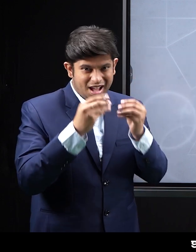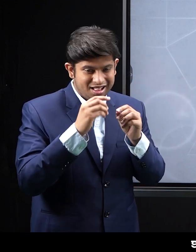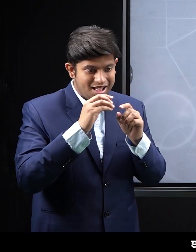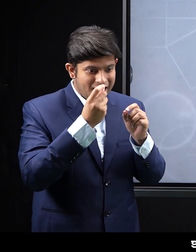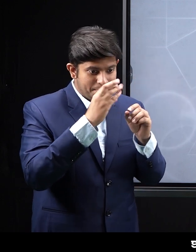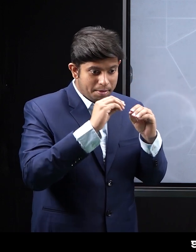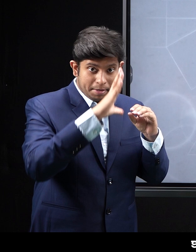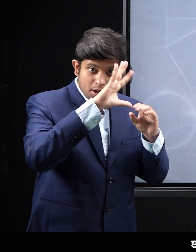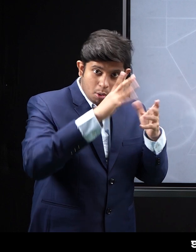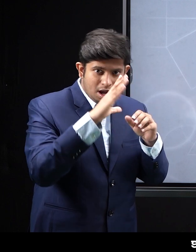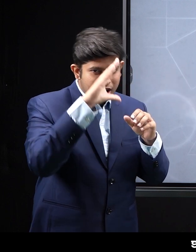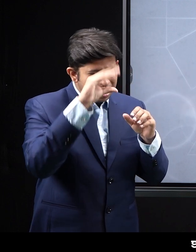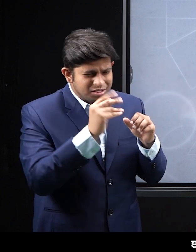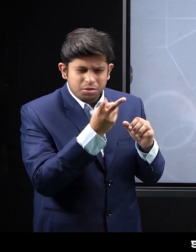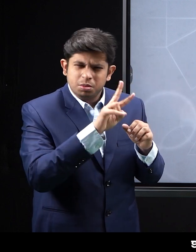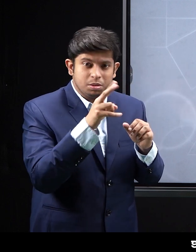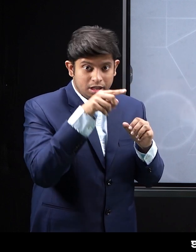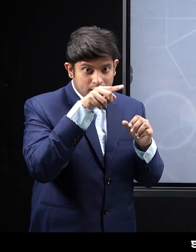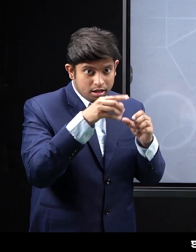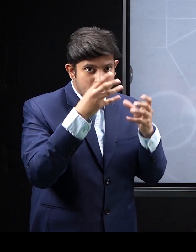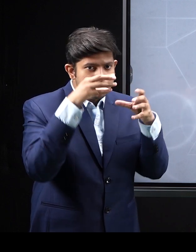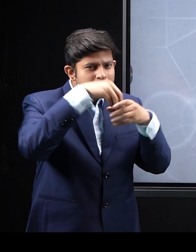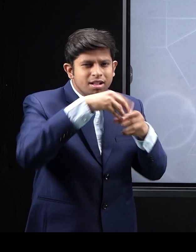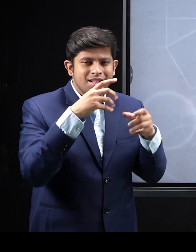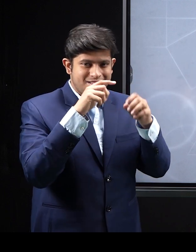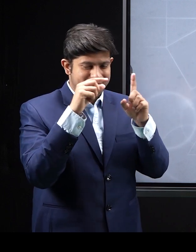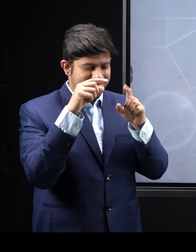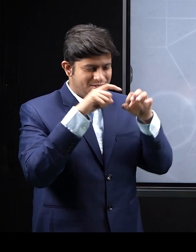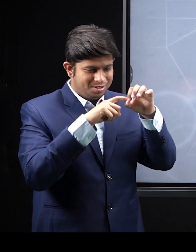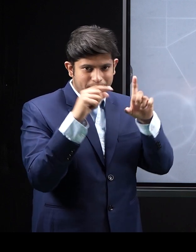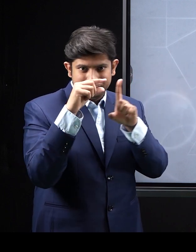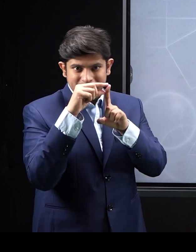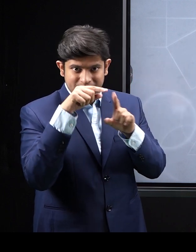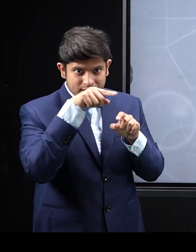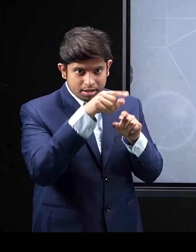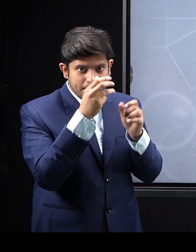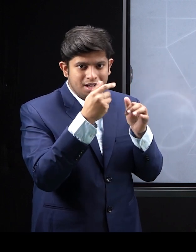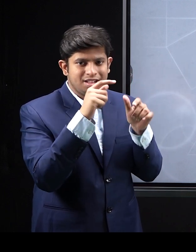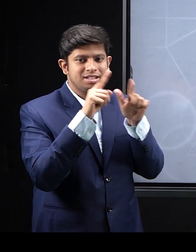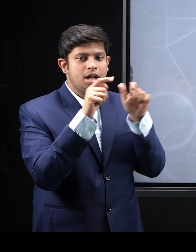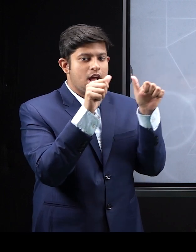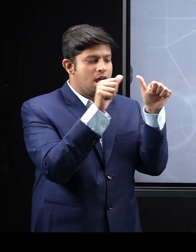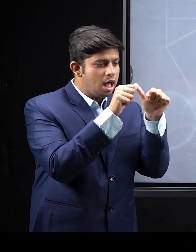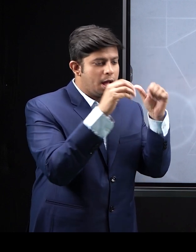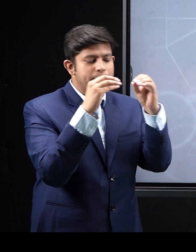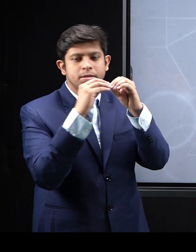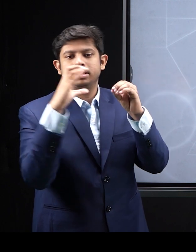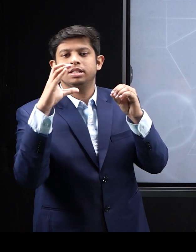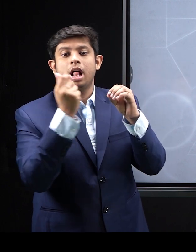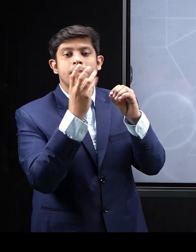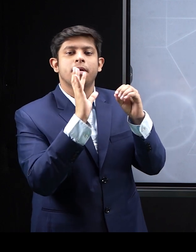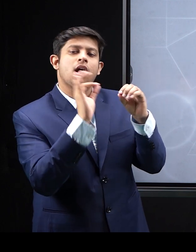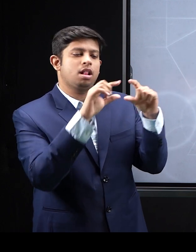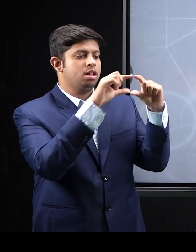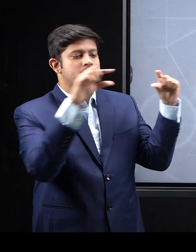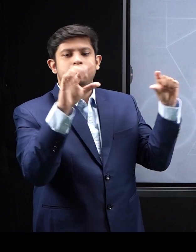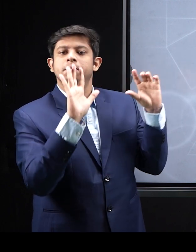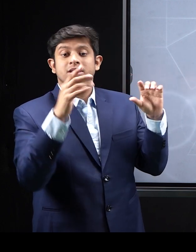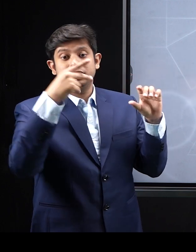క్వాడ్రాటిక్ బహుపది యొక్క ప్రామాణిక రూపం ax² + bx + c a 0.